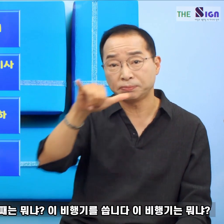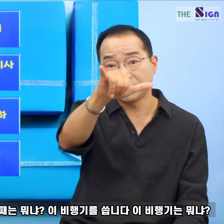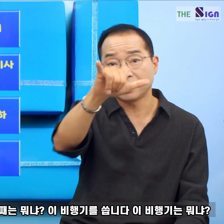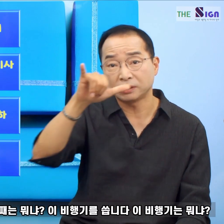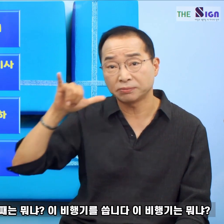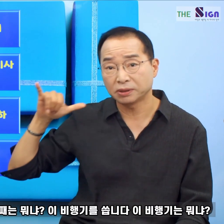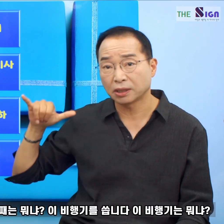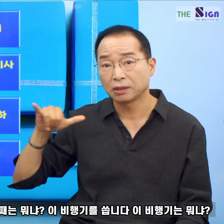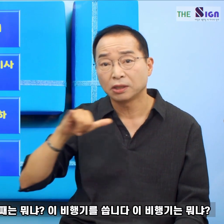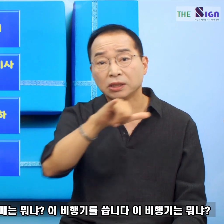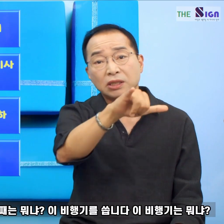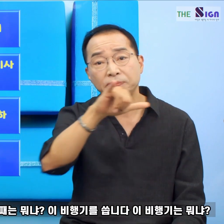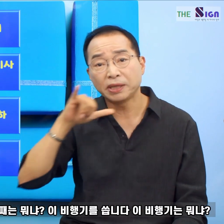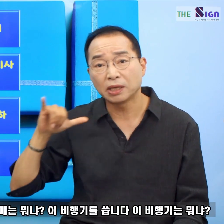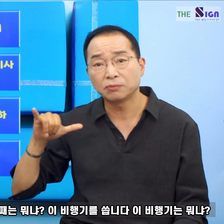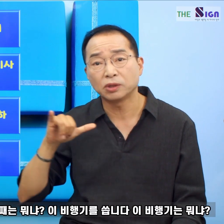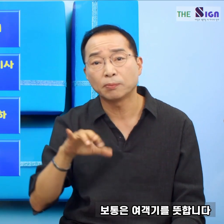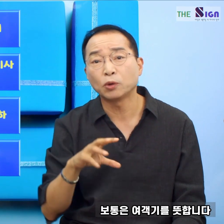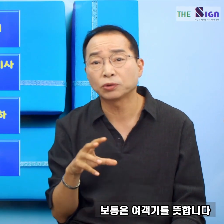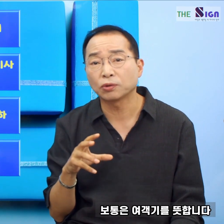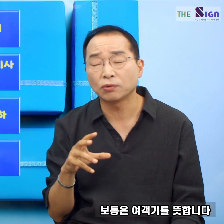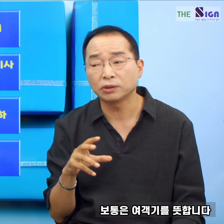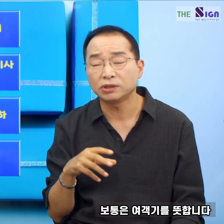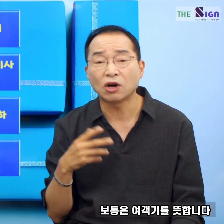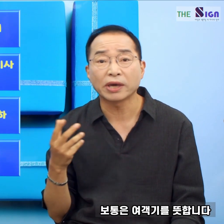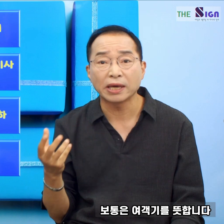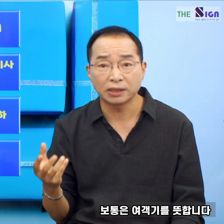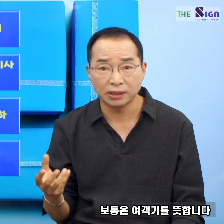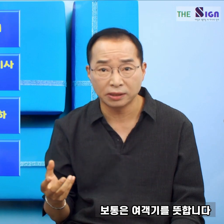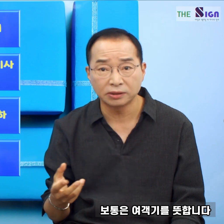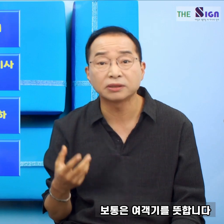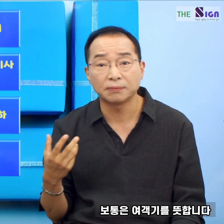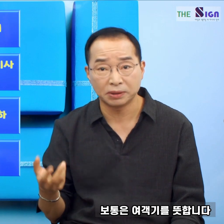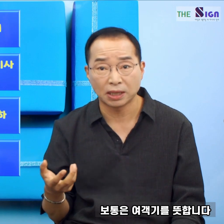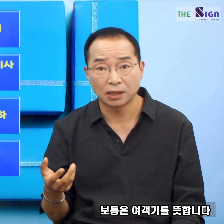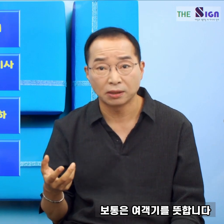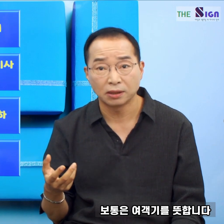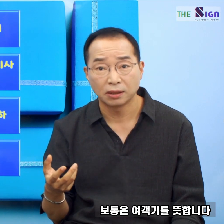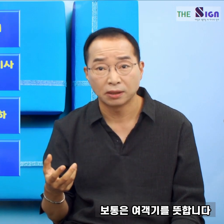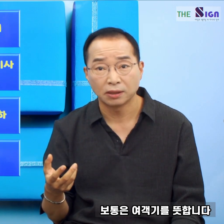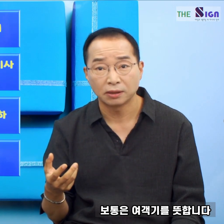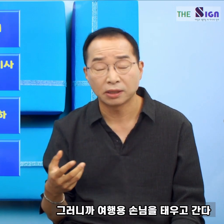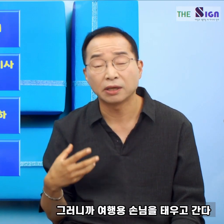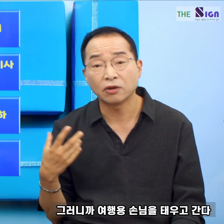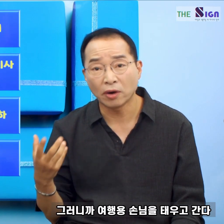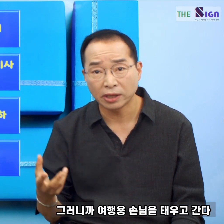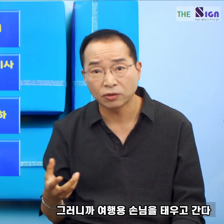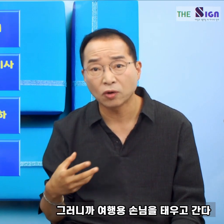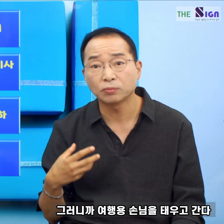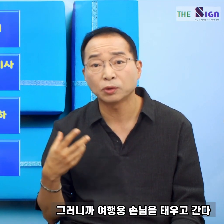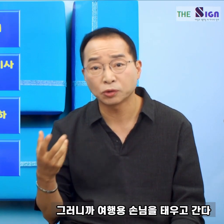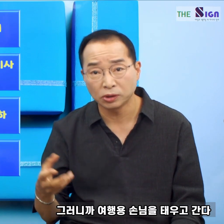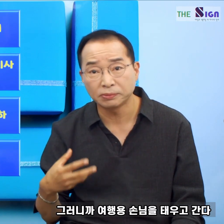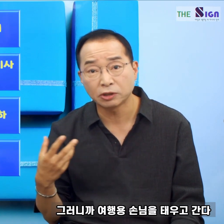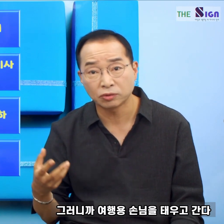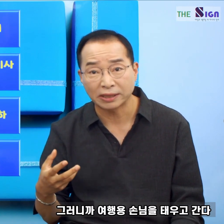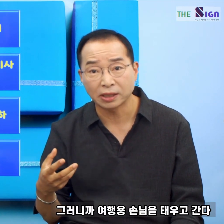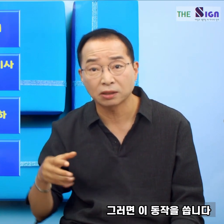비행기를 씁니다. 이 비행기는 뭐냐, 보통은 여객기를 뜻합니다. 그러니까 여행용 손님을 태우고 간다 그러면